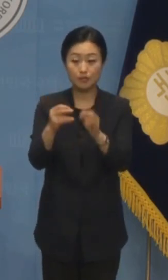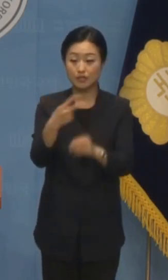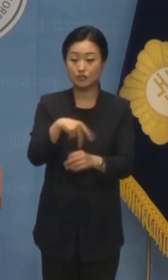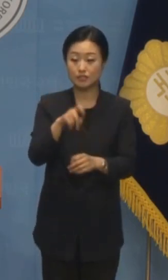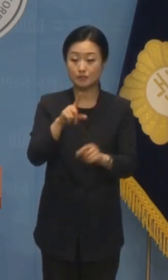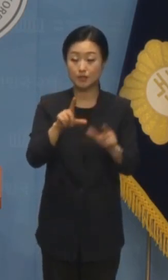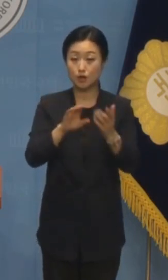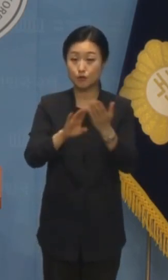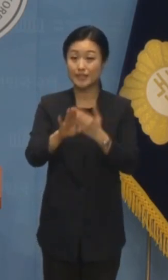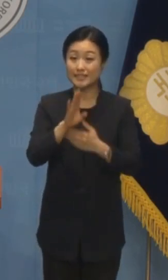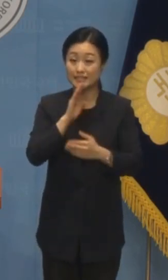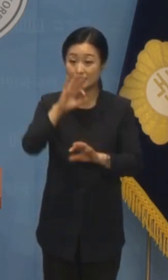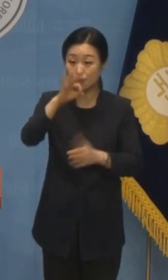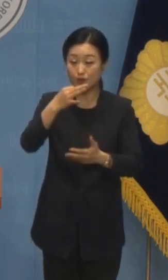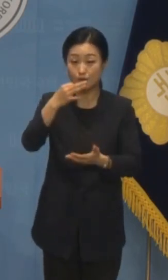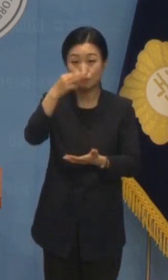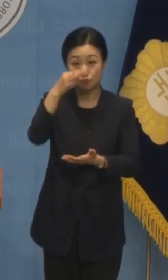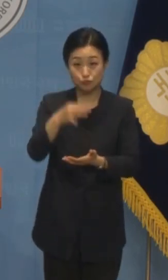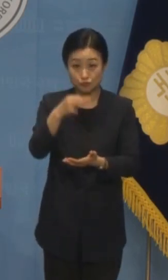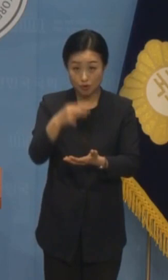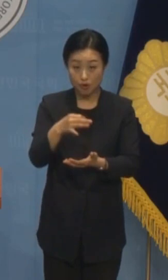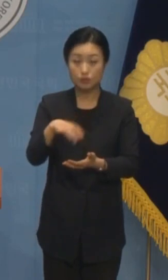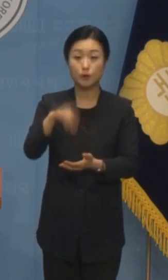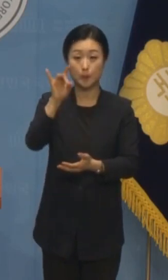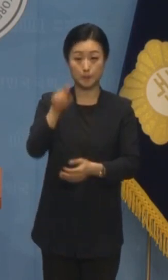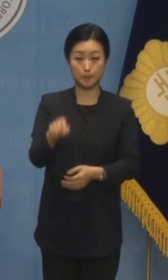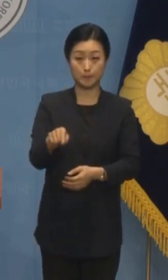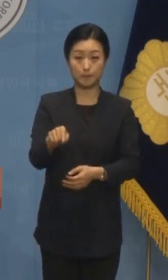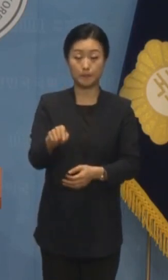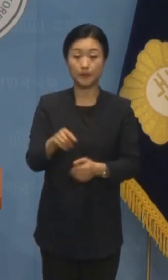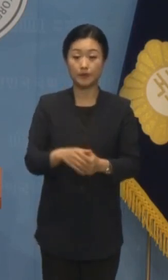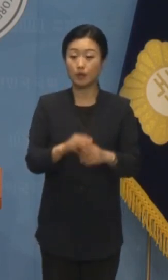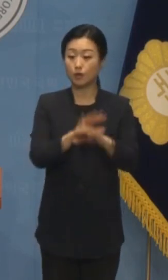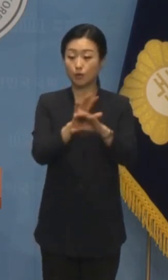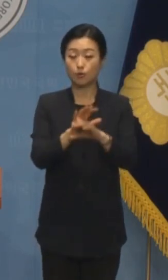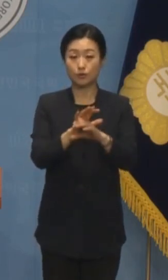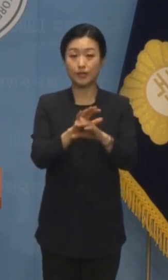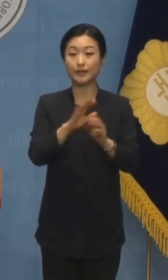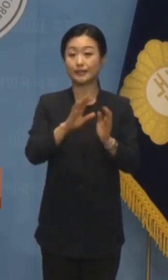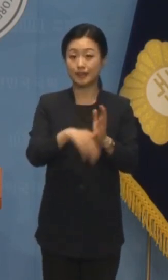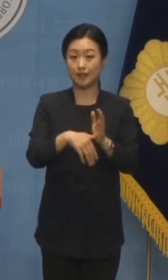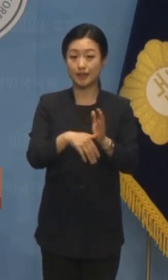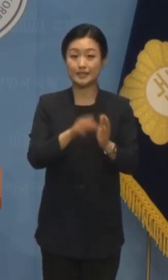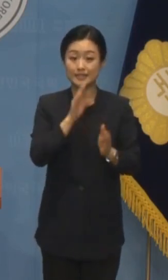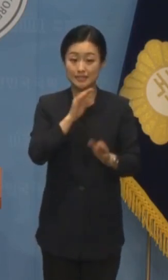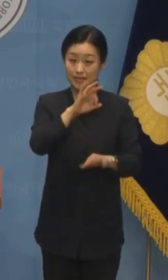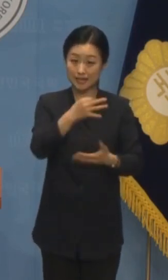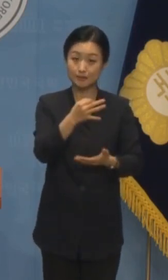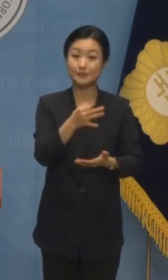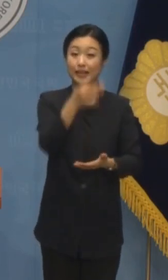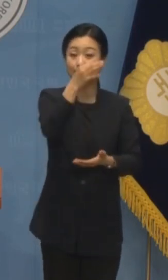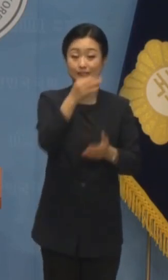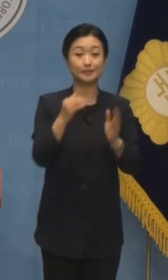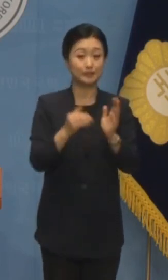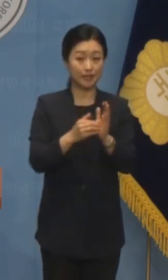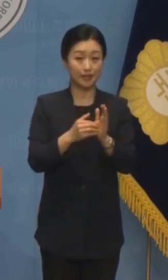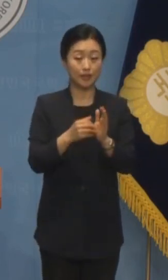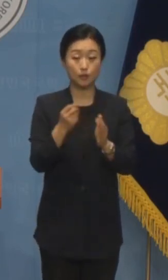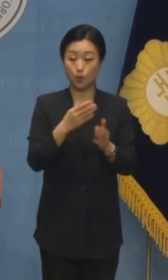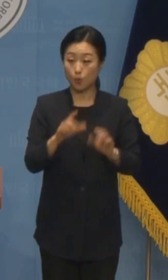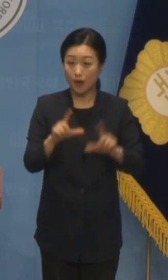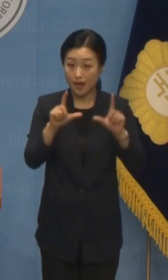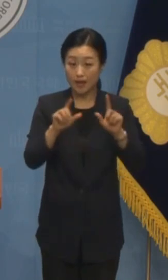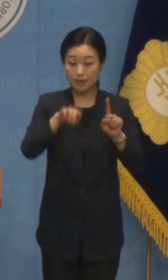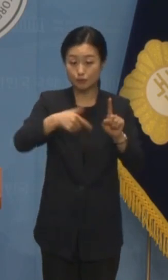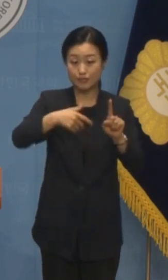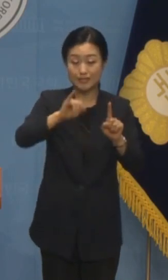이후 실질임금이 줄어든 해는 없었습니다. 코로나19 시기에도 실질임금은 상승했습니다. 그리고 올해